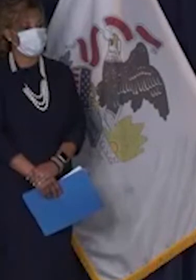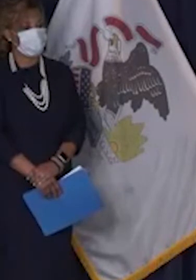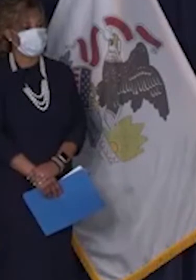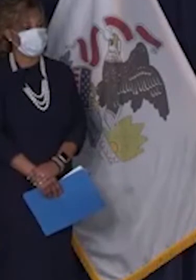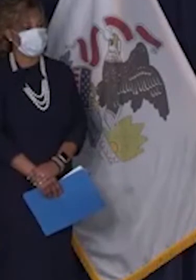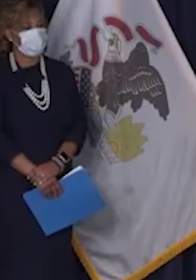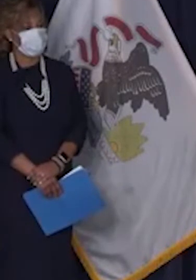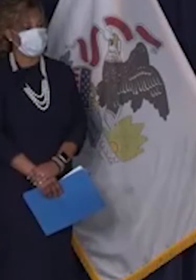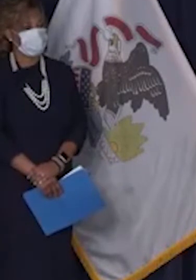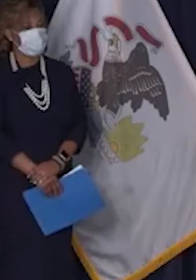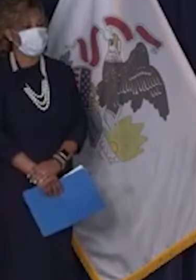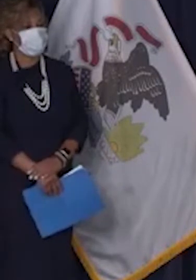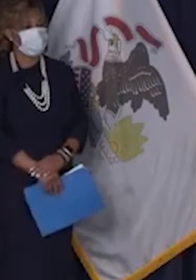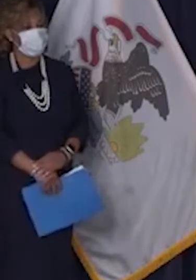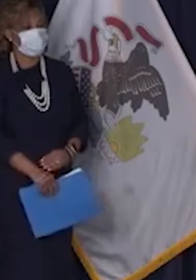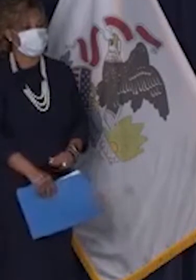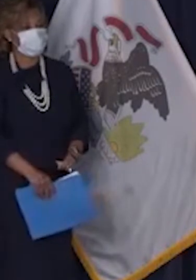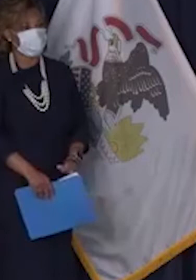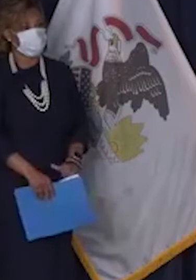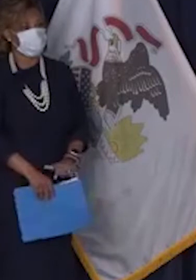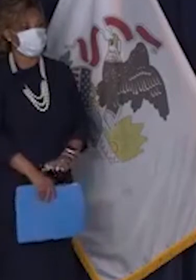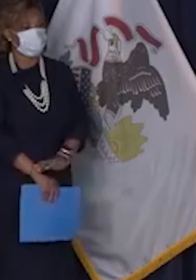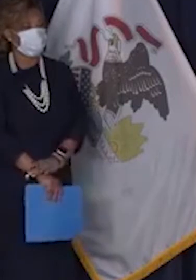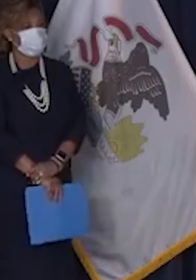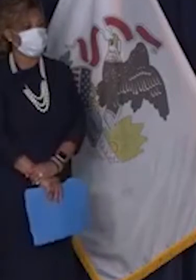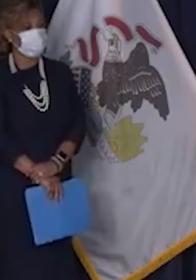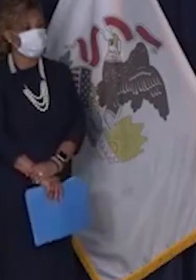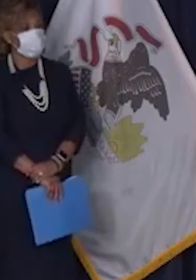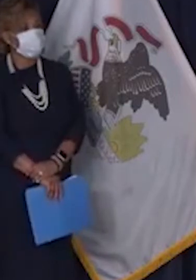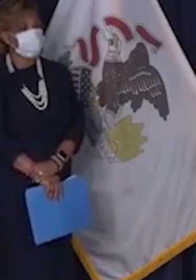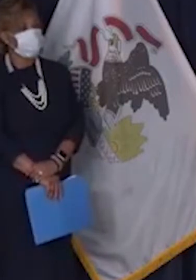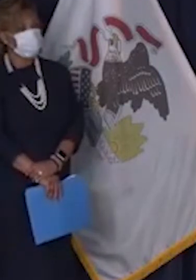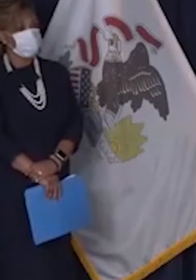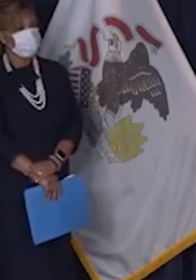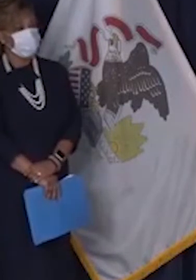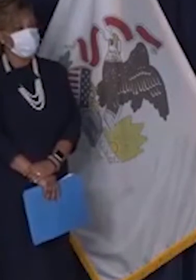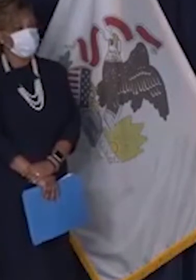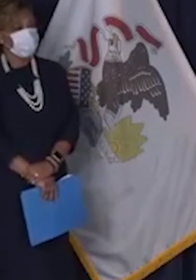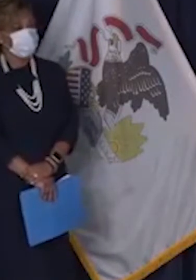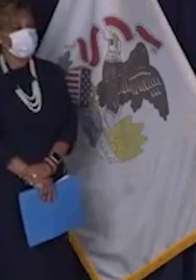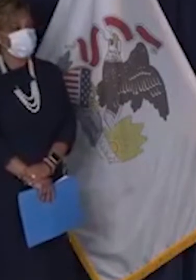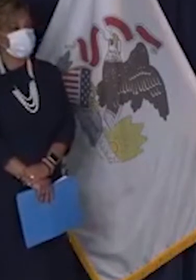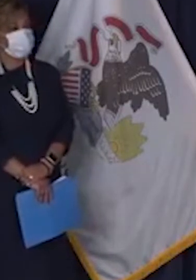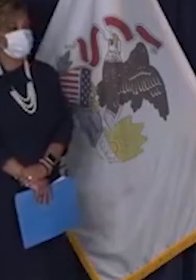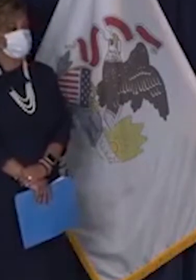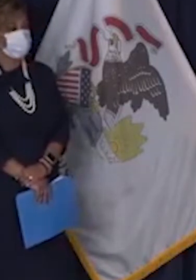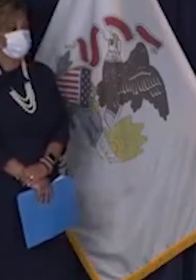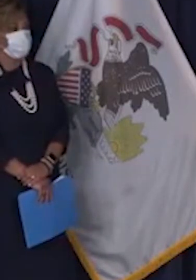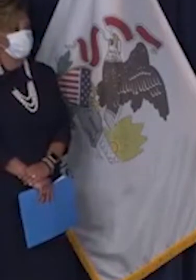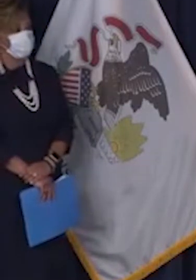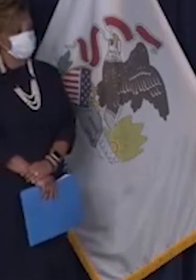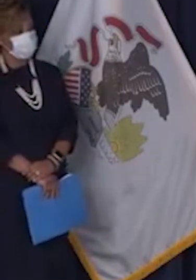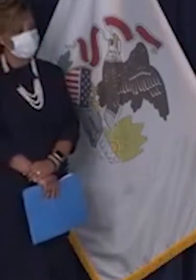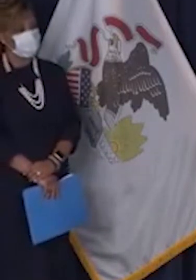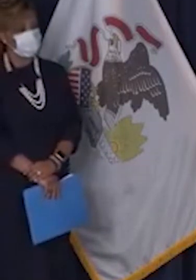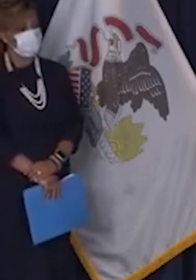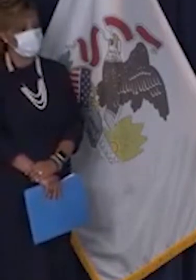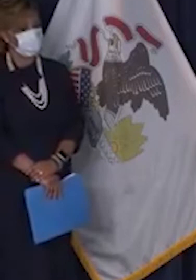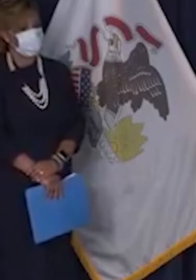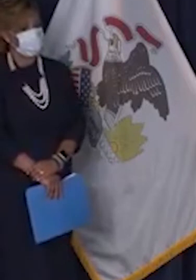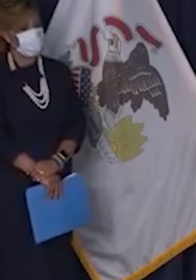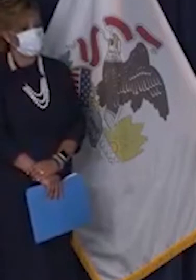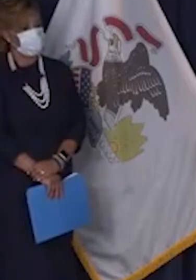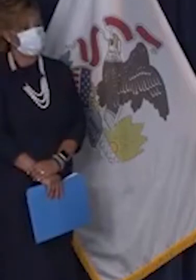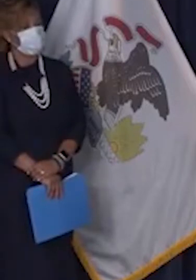Estamos anticipando el uso de los fondos federales del CARES Act para aumentar el acceso a la